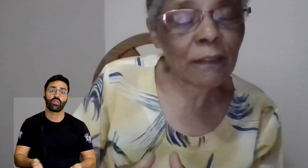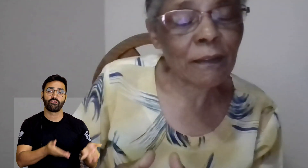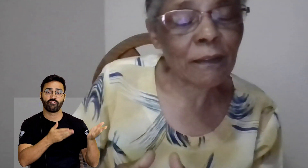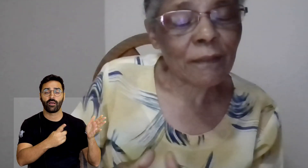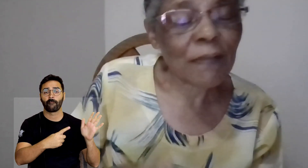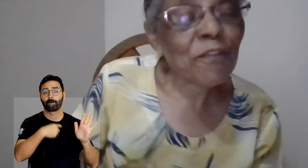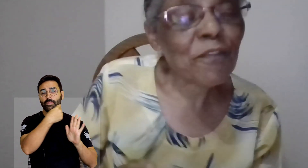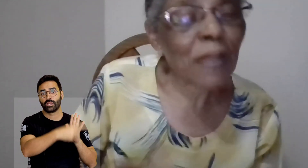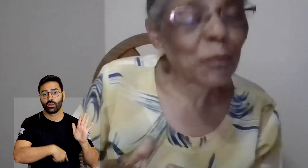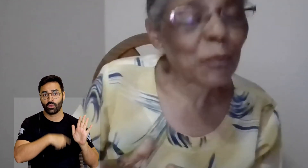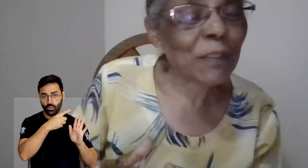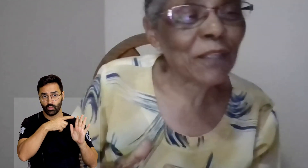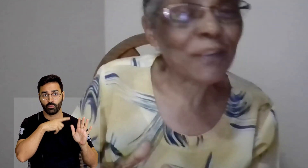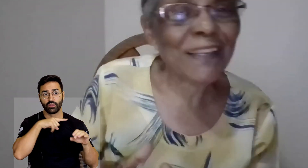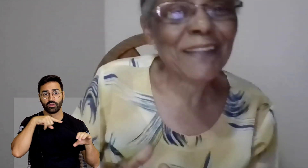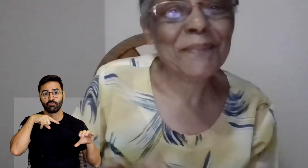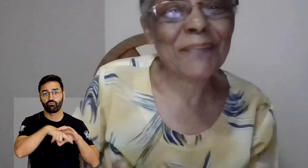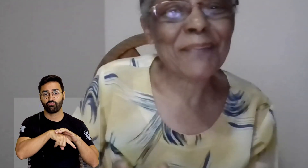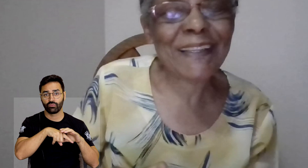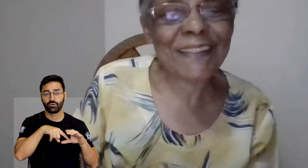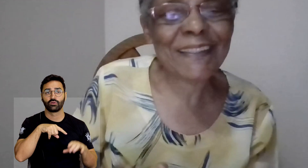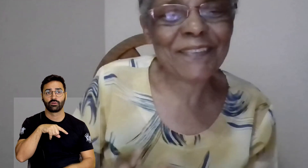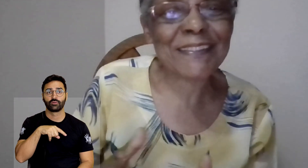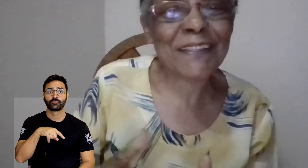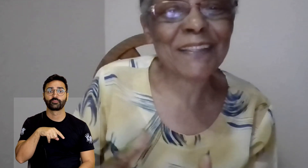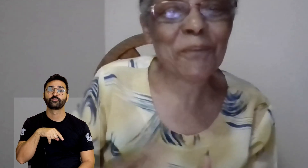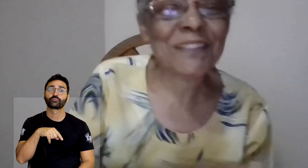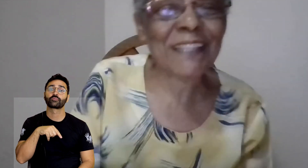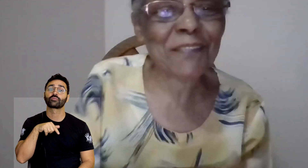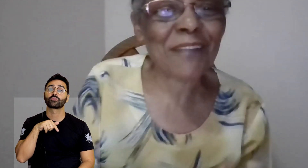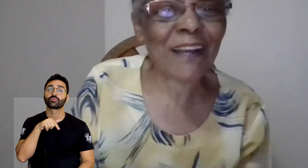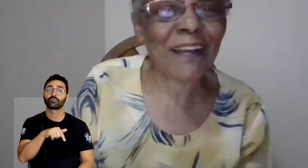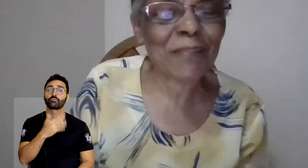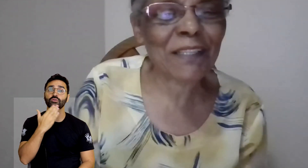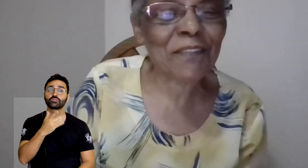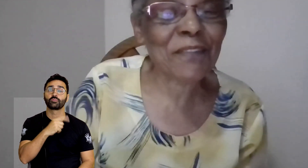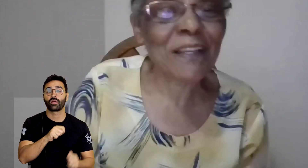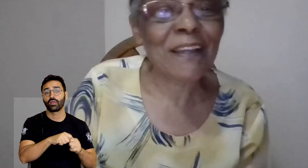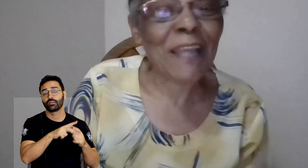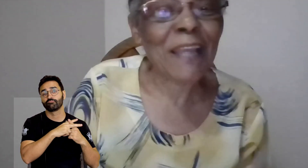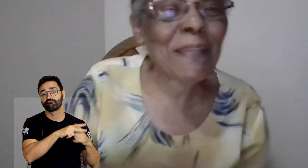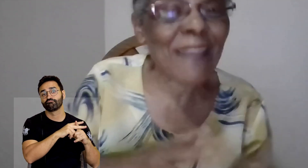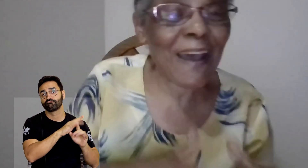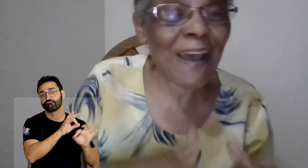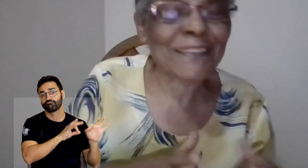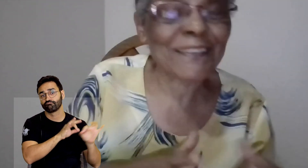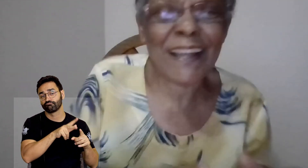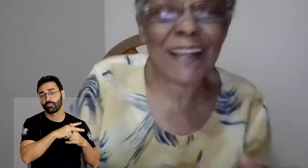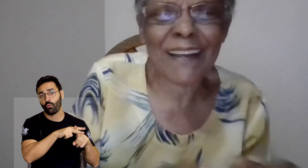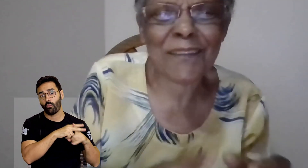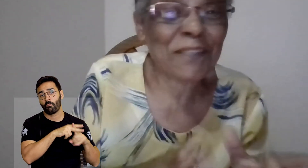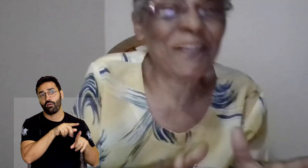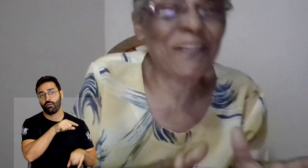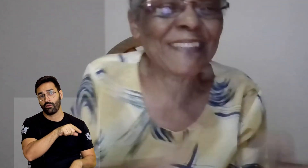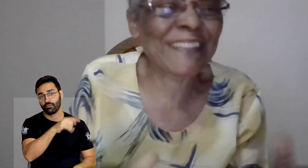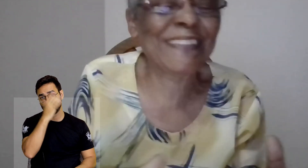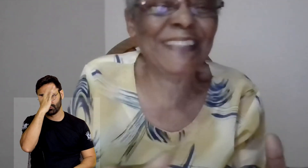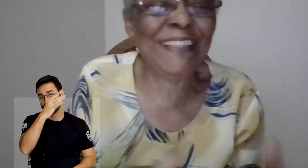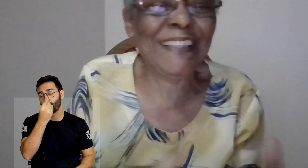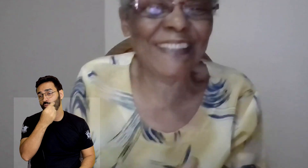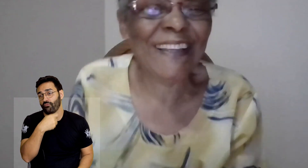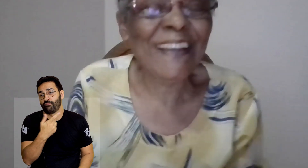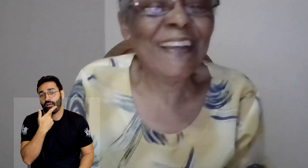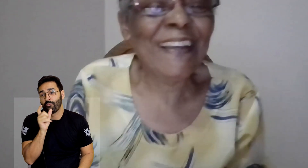ele, tá furado o pneu, né? Para ele fazer lá, para ele remedar, sei lá, como é que fala,